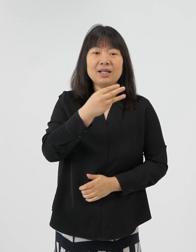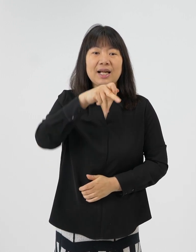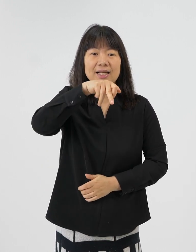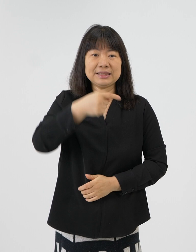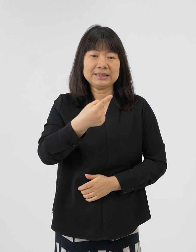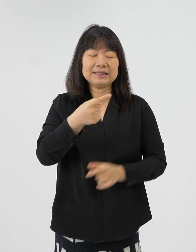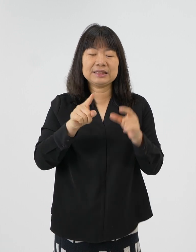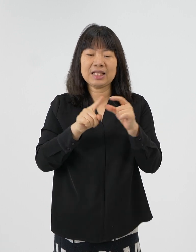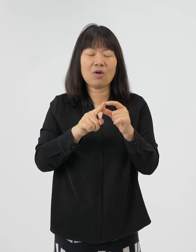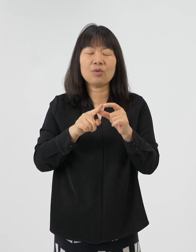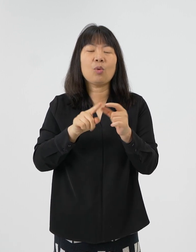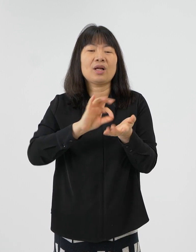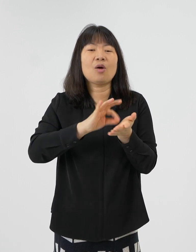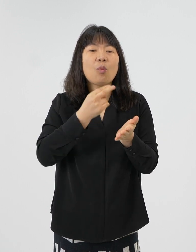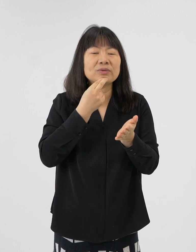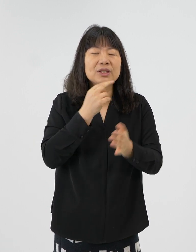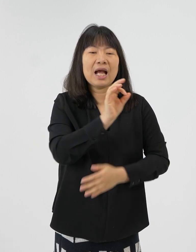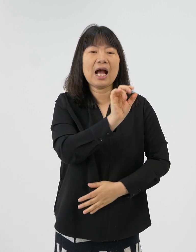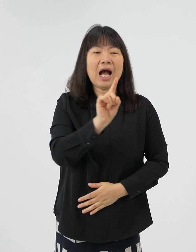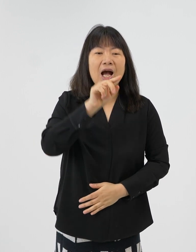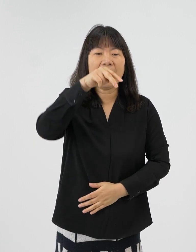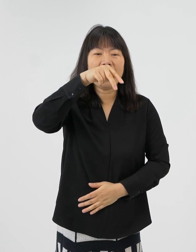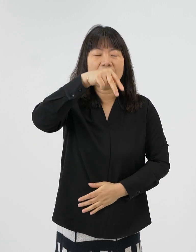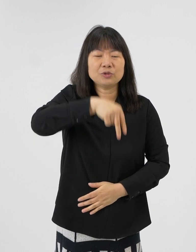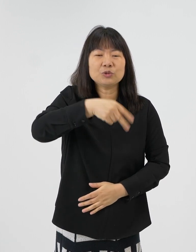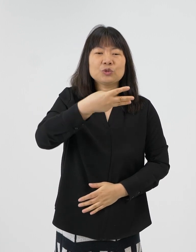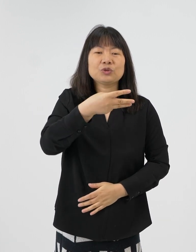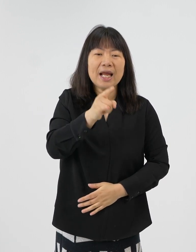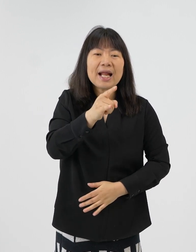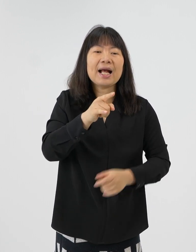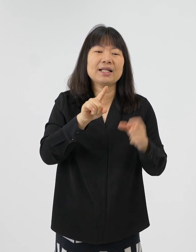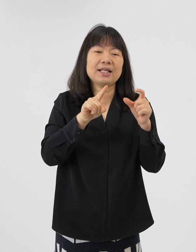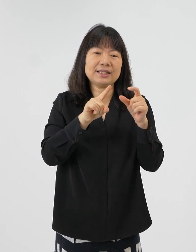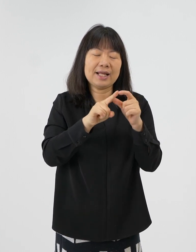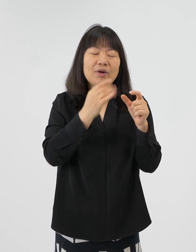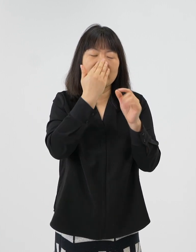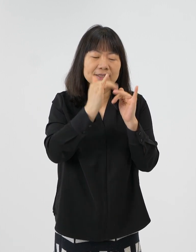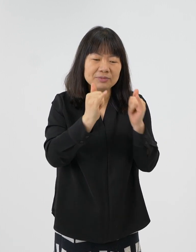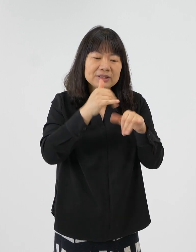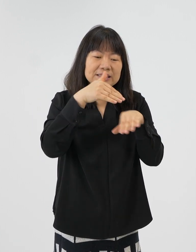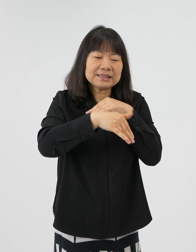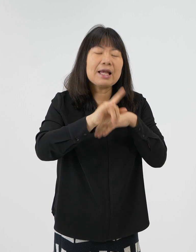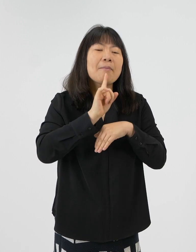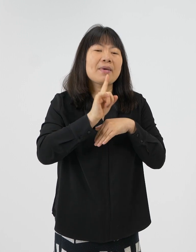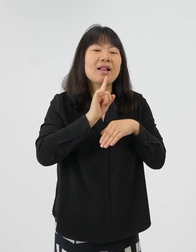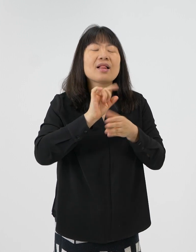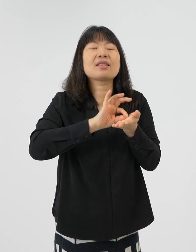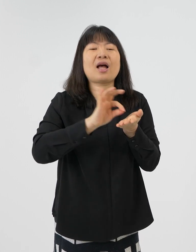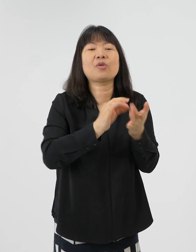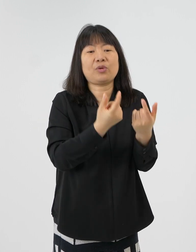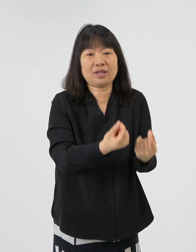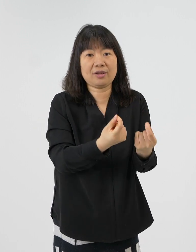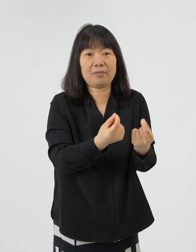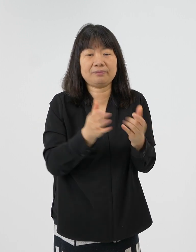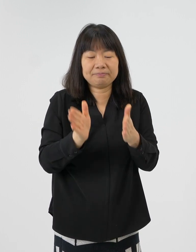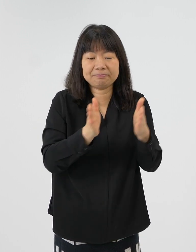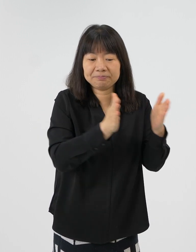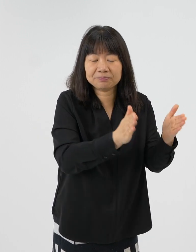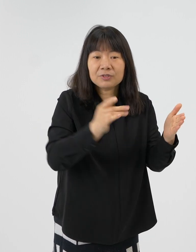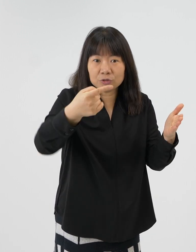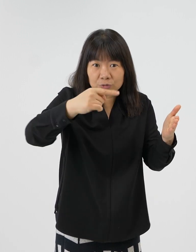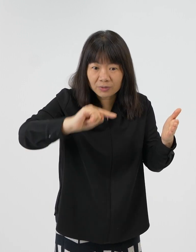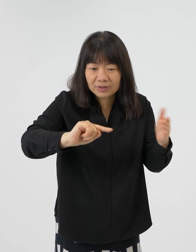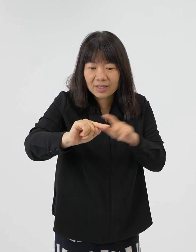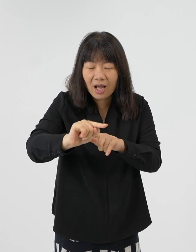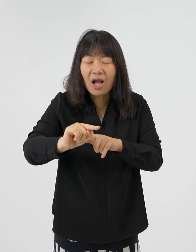쓰지 않았어요. 자, 그러면 복 있는 사람은 악인들의 꾀를 따르지